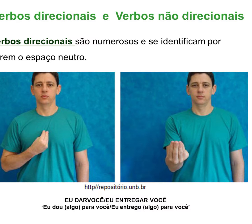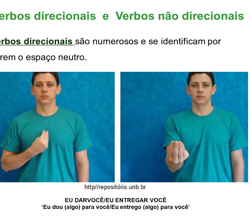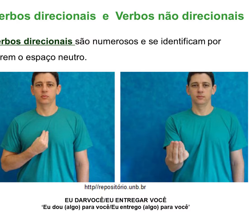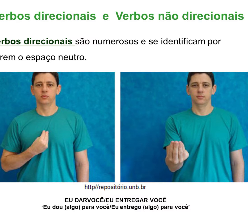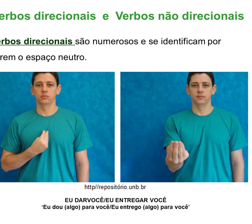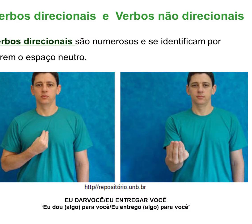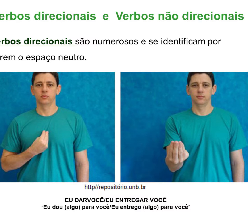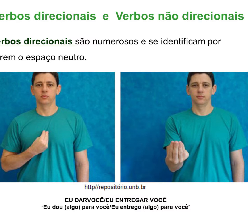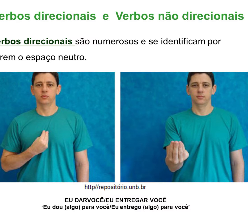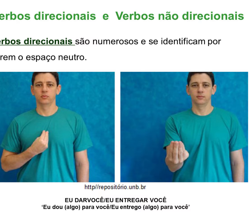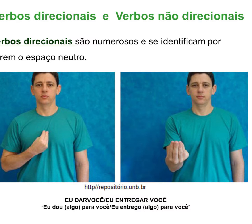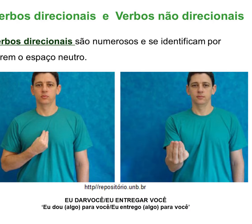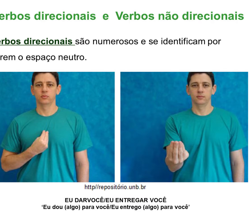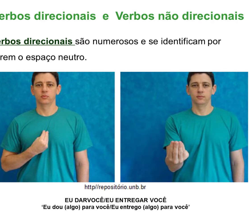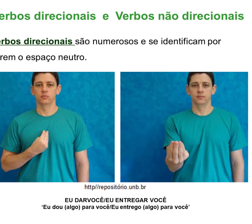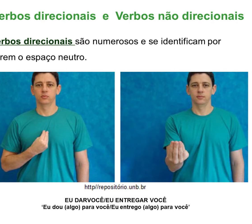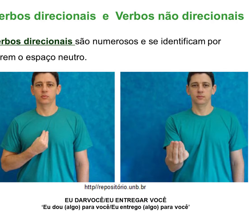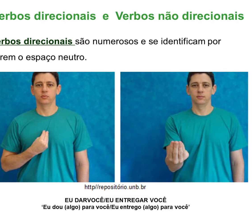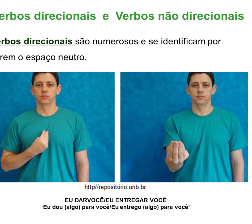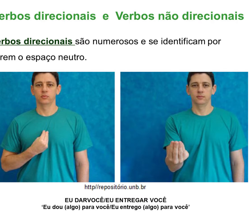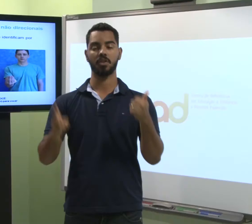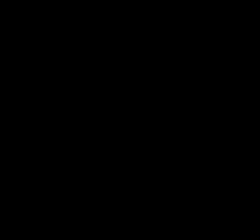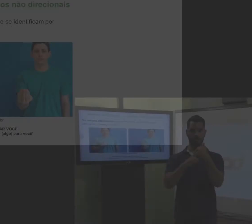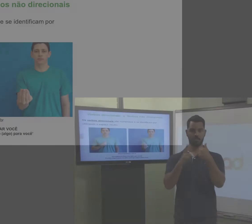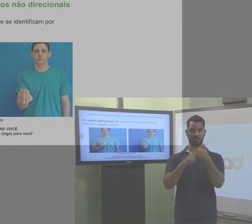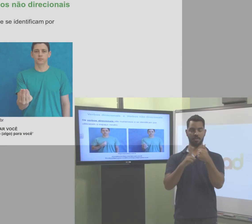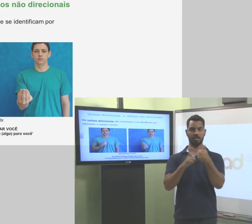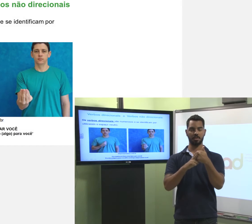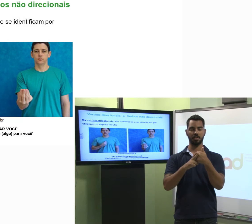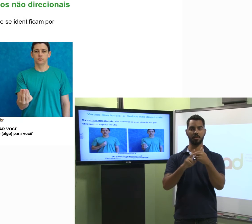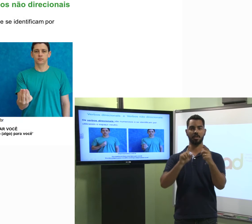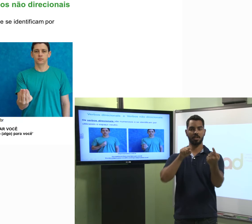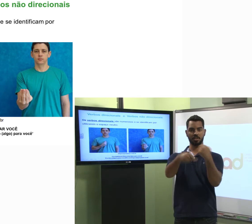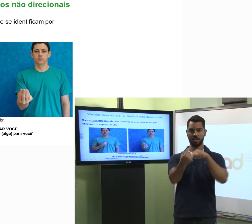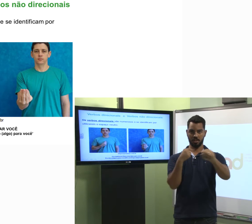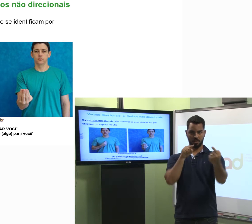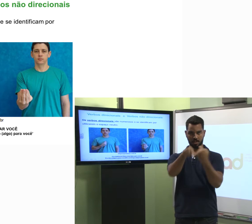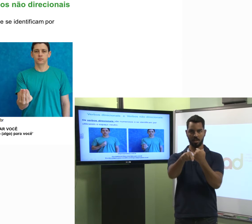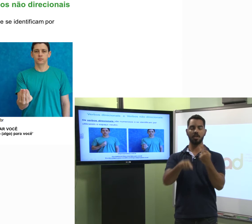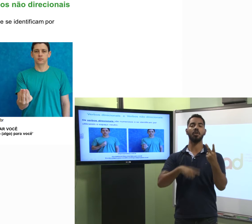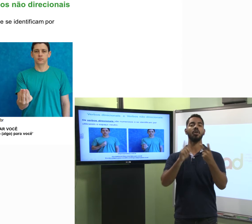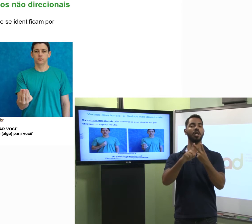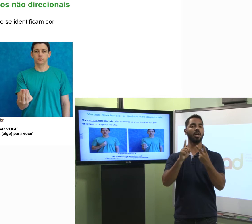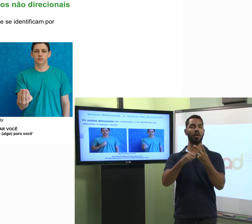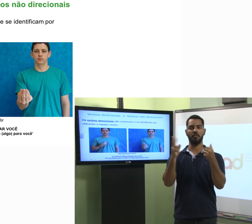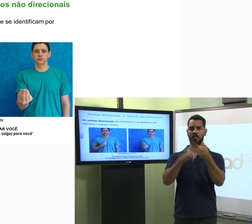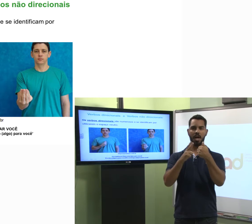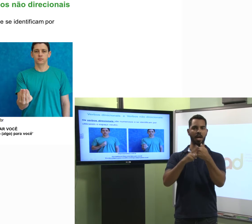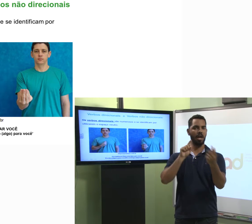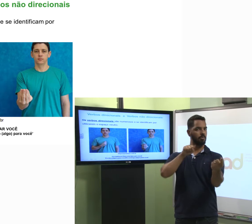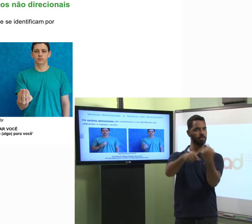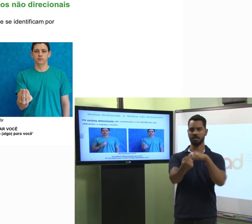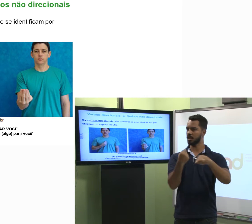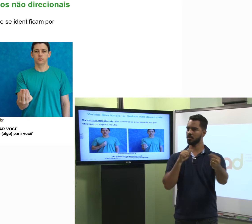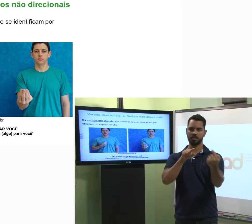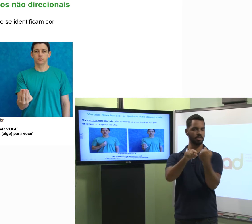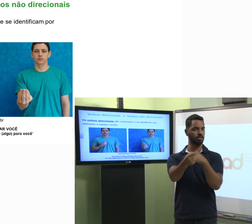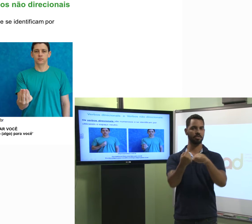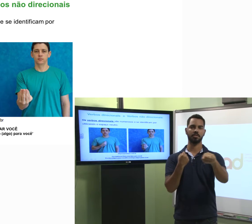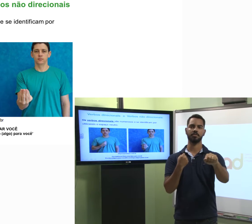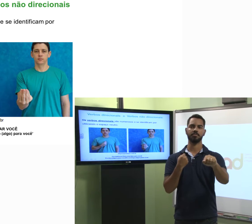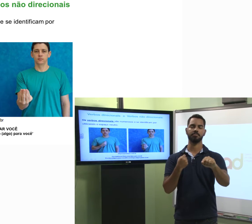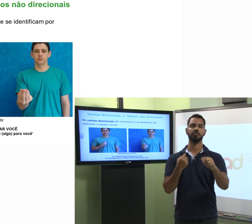Agora vamos dar início aos verbos direcionais e verbos não direcionais, abrindo este primeiro momento apresentando os